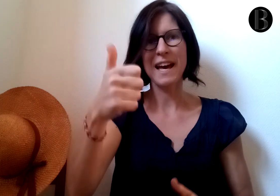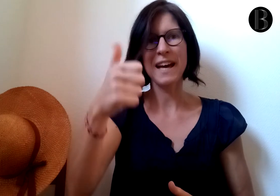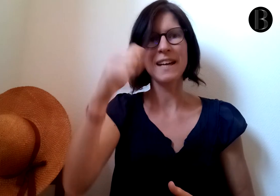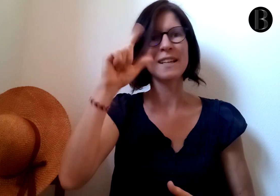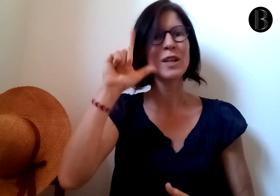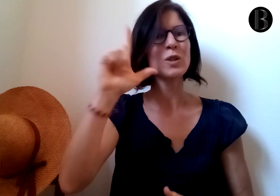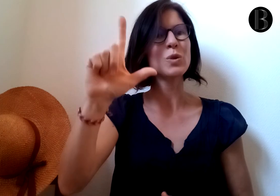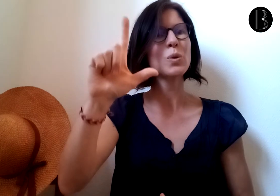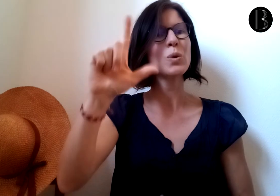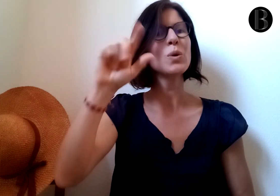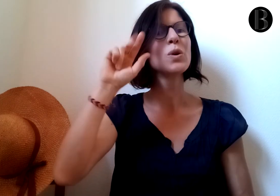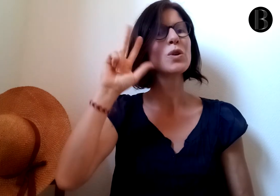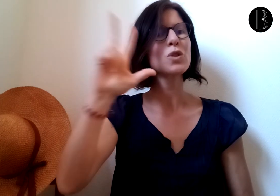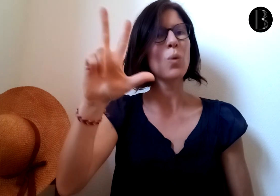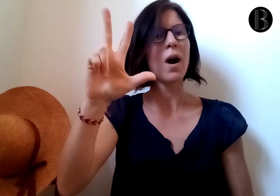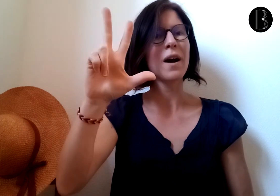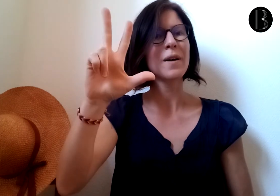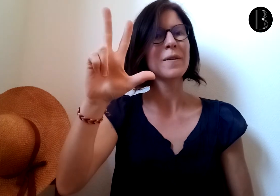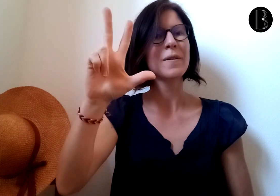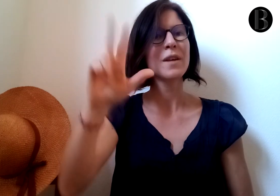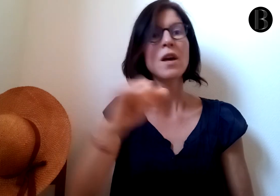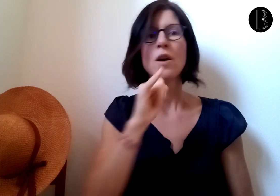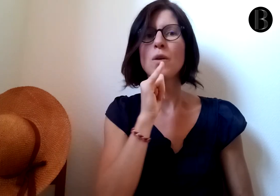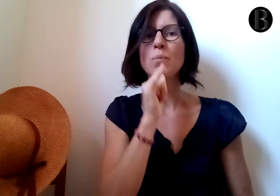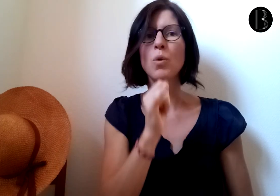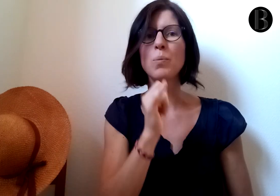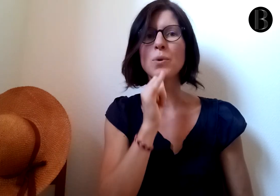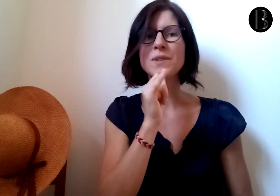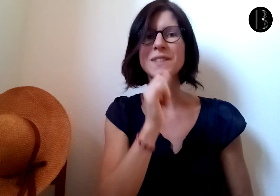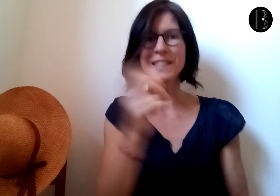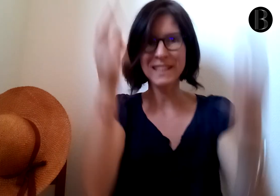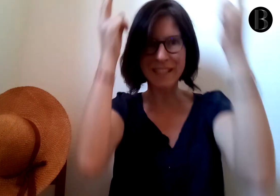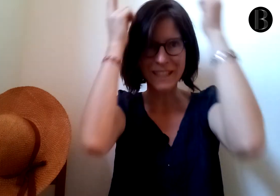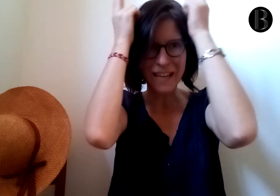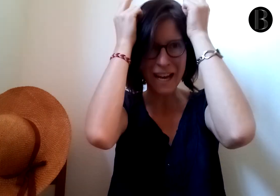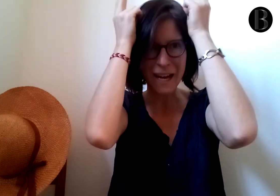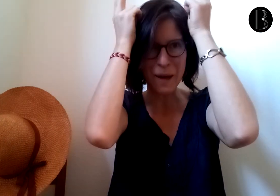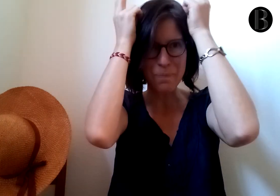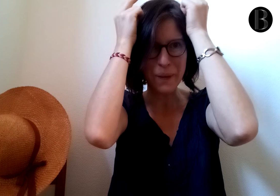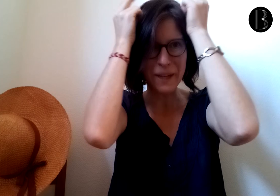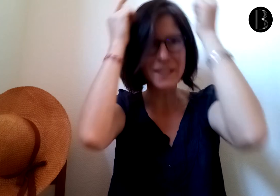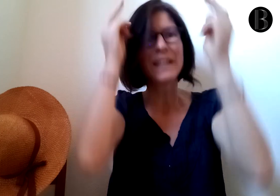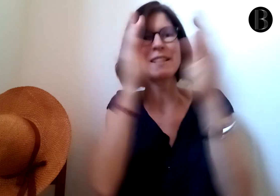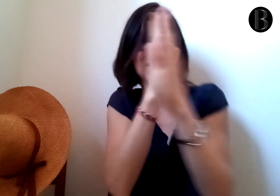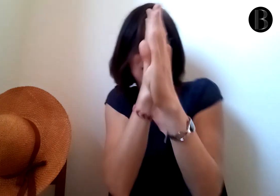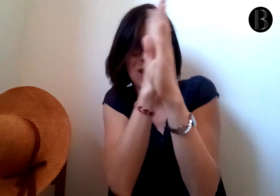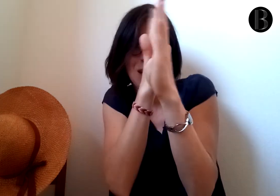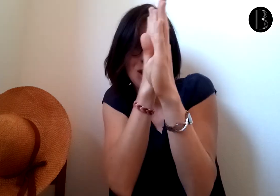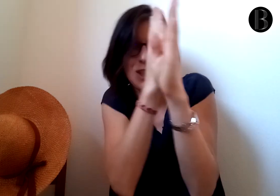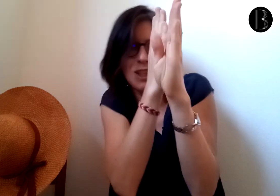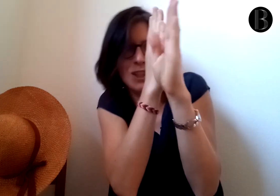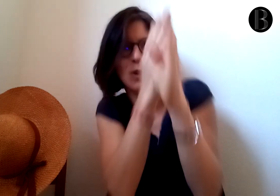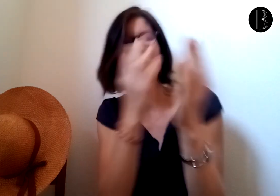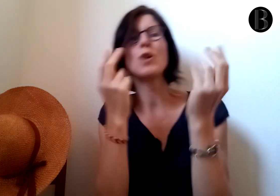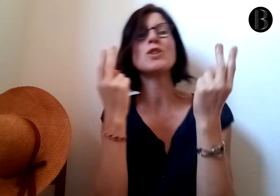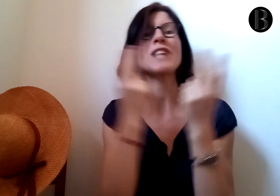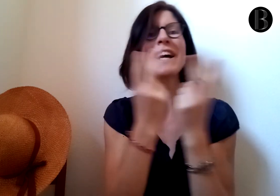1, 2, 3. Mon petit lapin s'est caché dans le